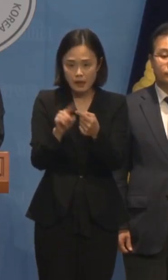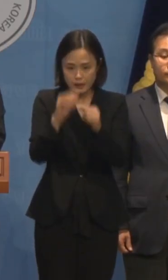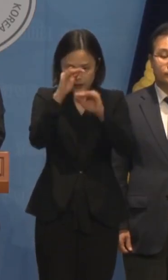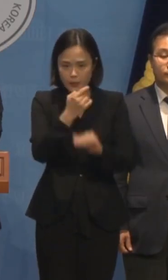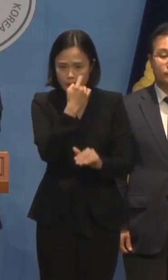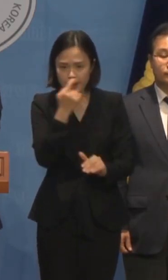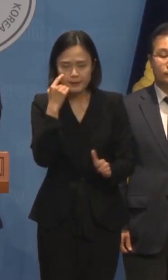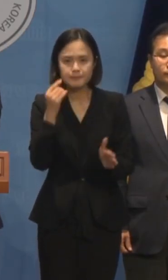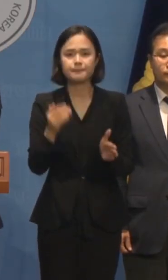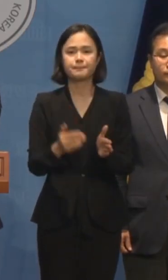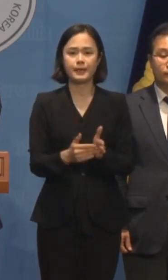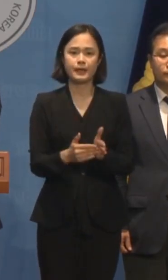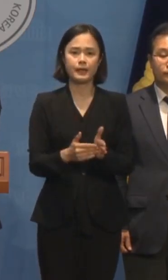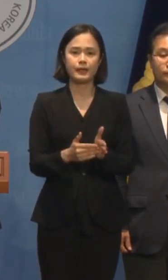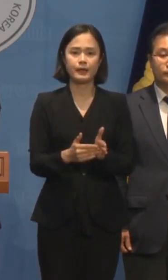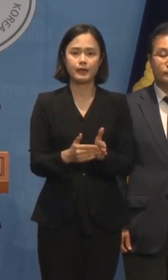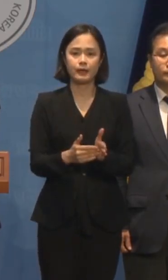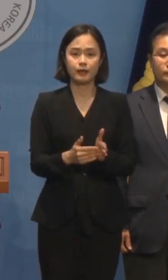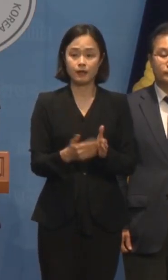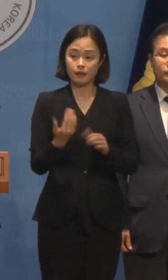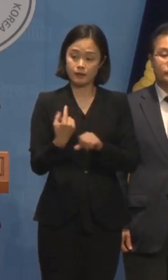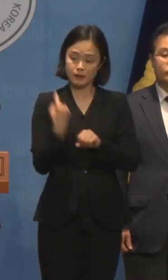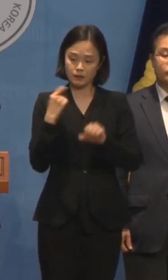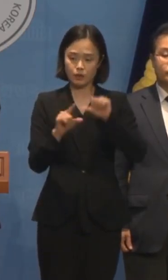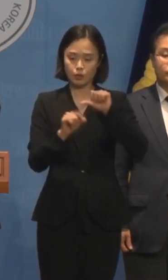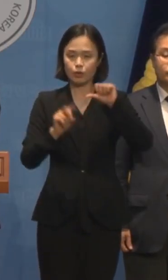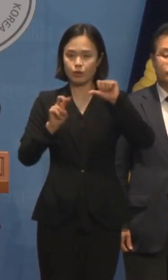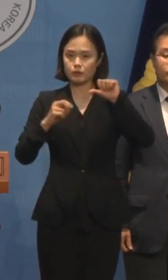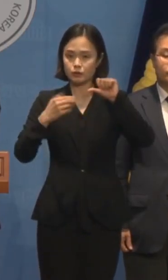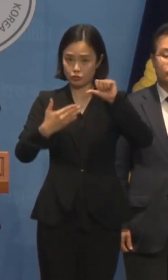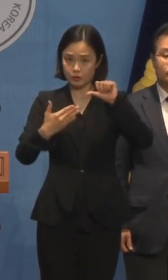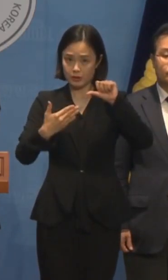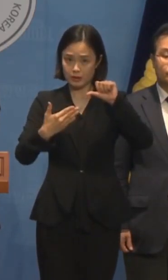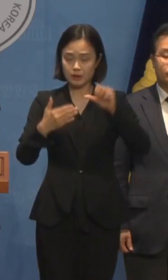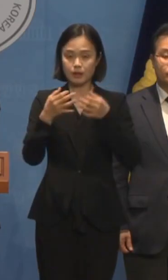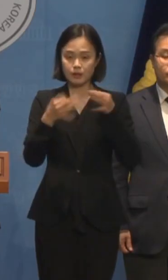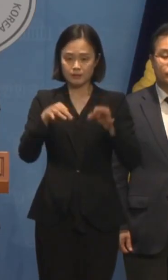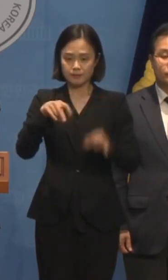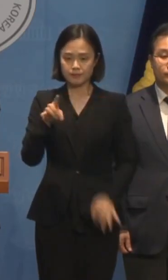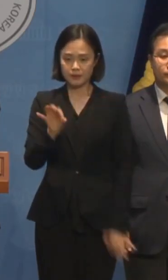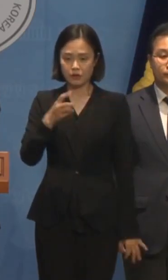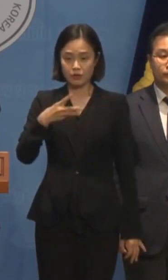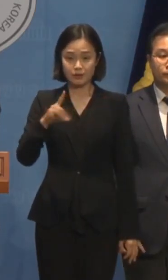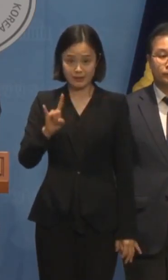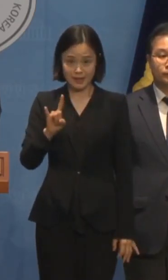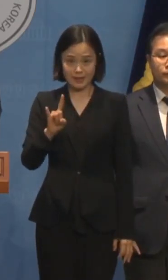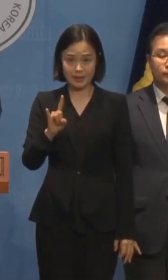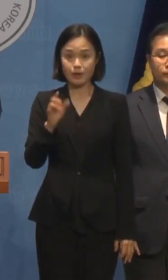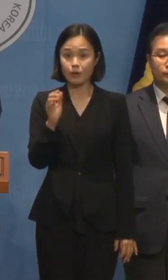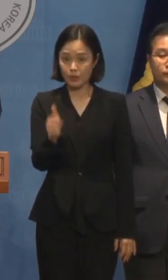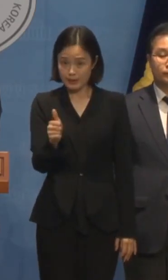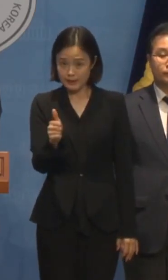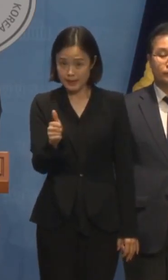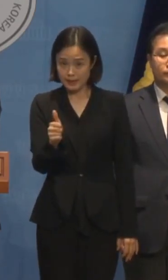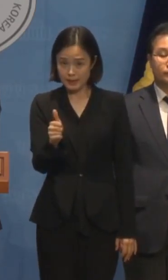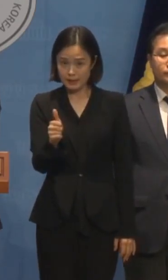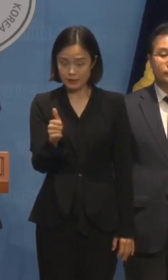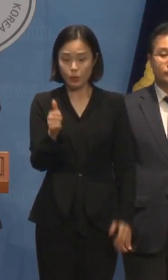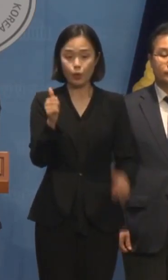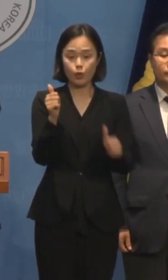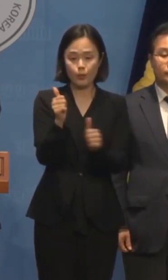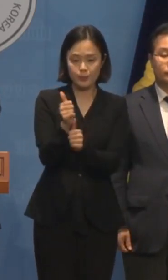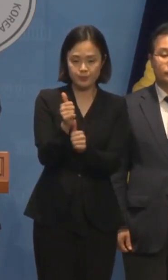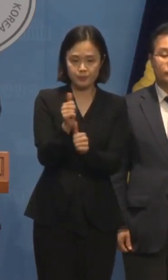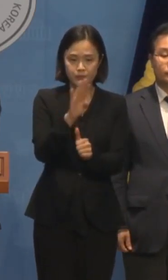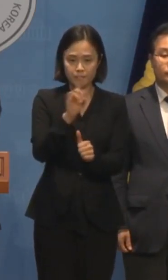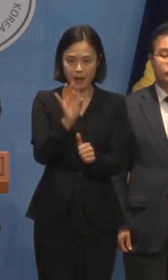확인되었습니다. 지난해 5월 29일 쌍방울 김성태 전 회장과 방용철 전 부회장,